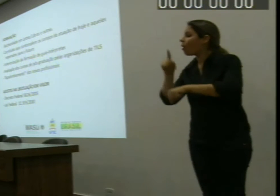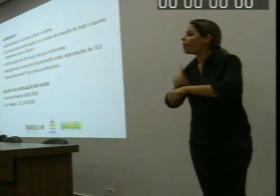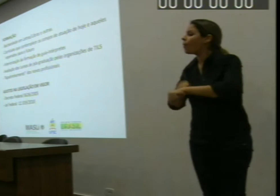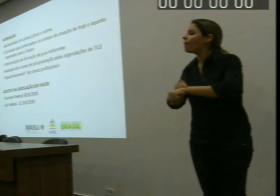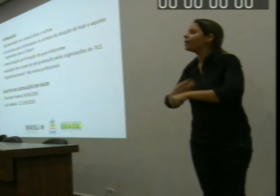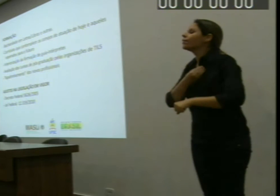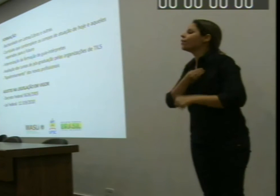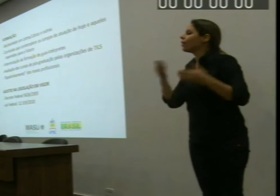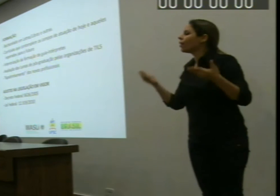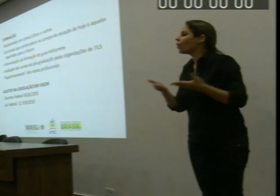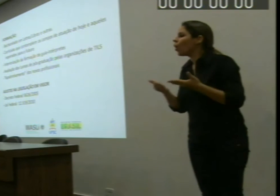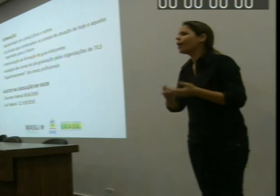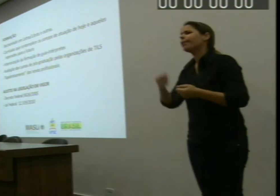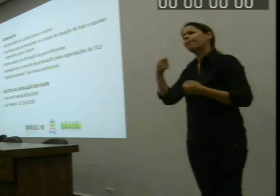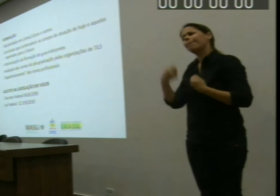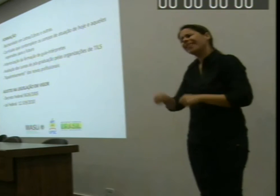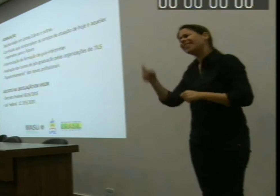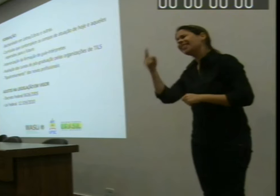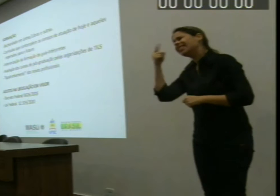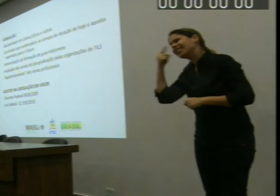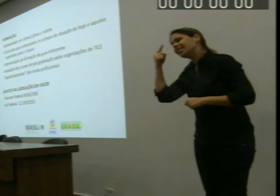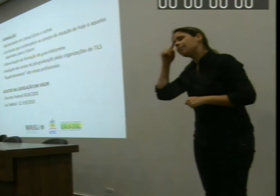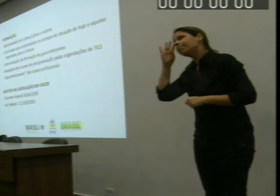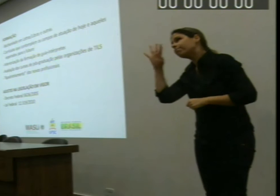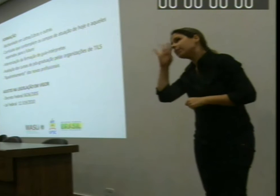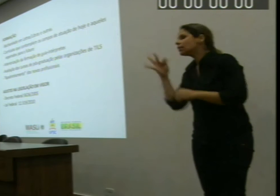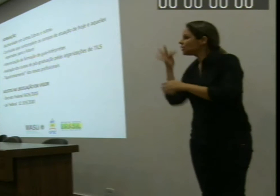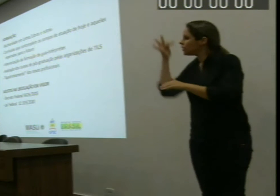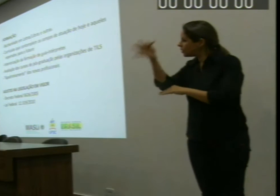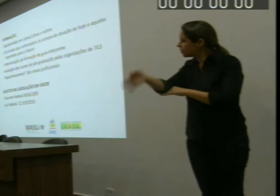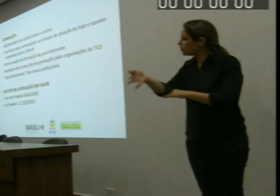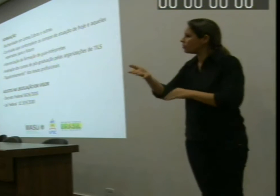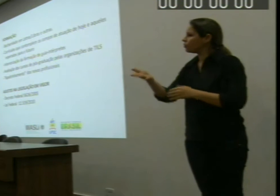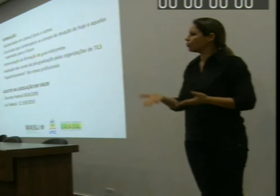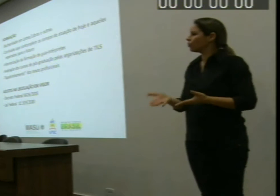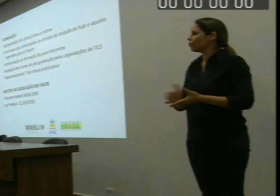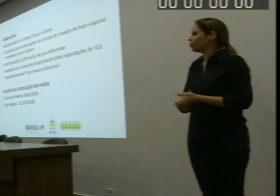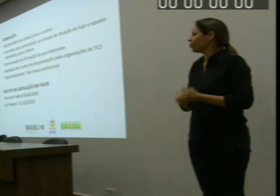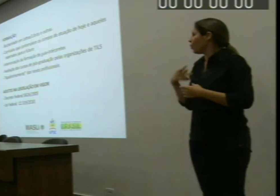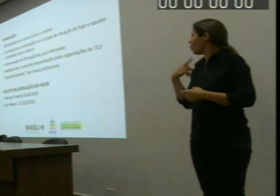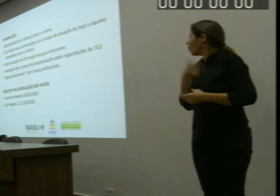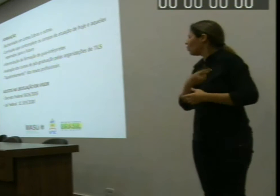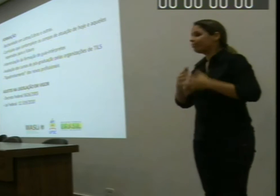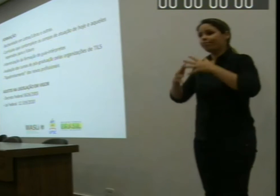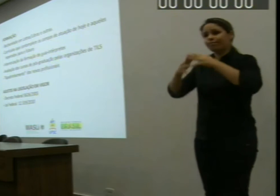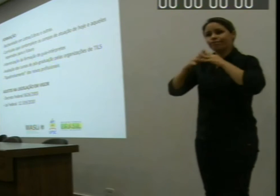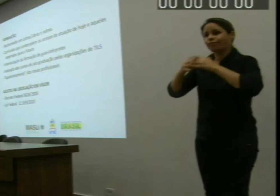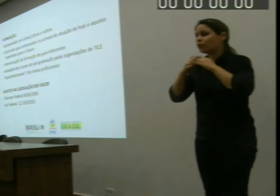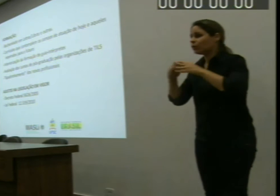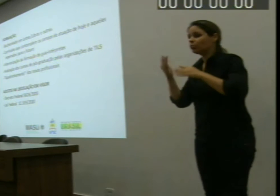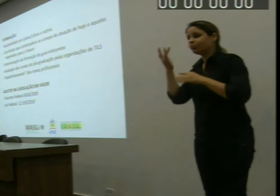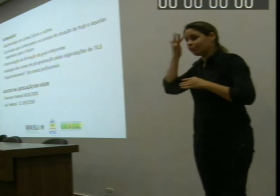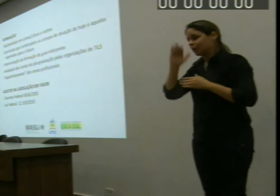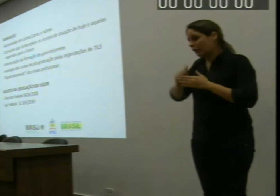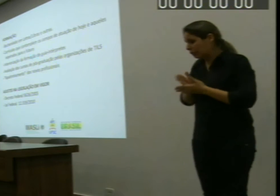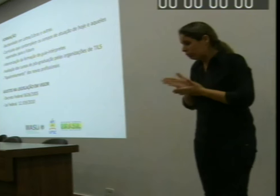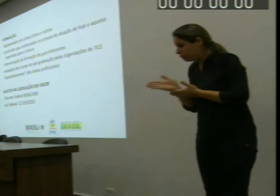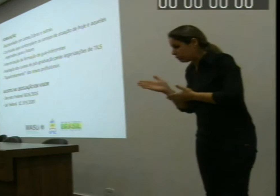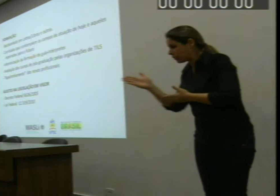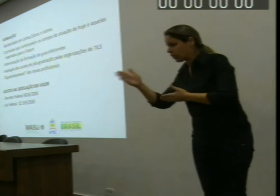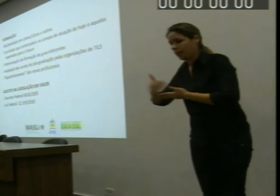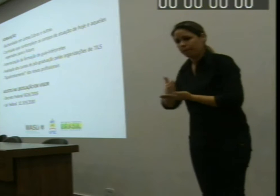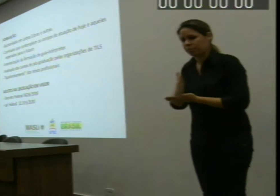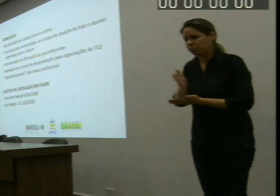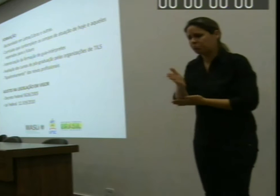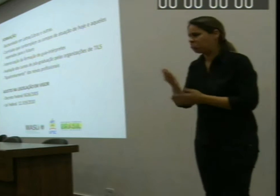refletir sobre o futuro porque tá tudo meio aranhado a gente não sabe bem para onde a gente vai a gente a gente não sabe bem Onde a gente vai parar